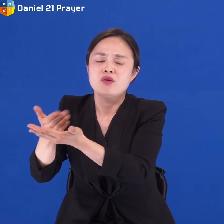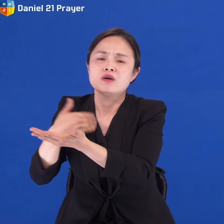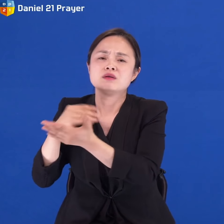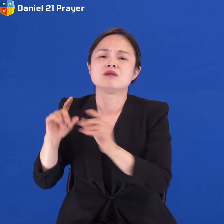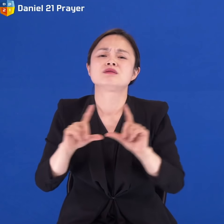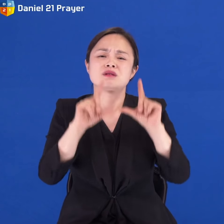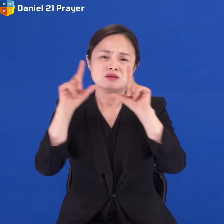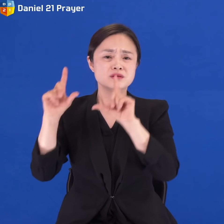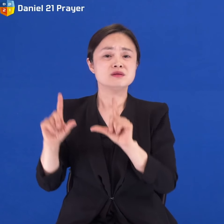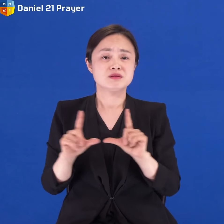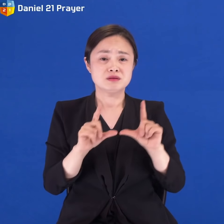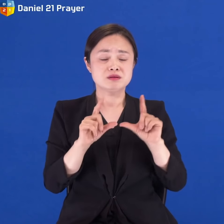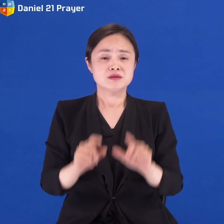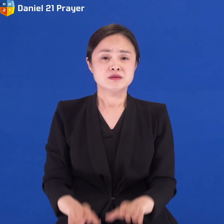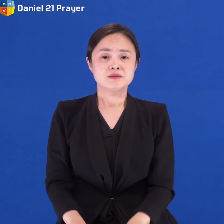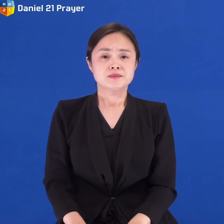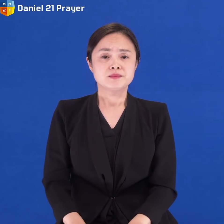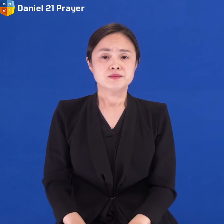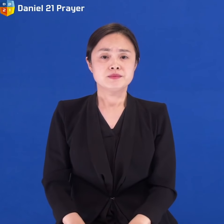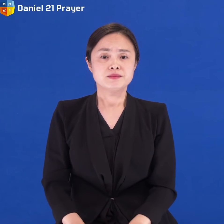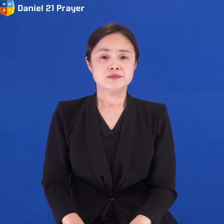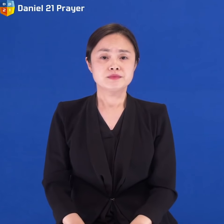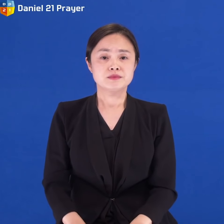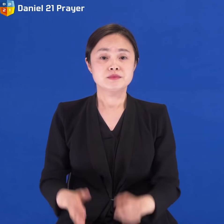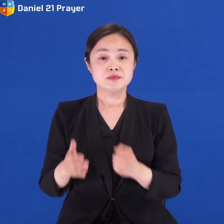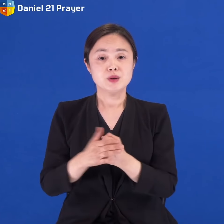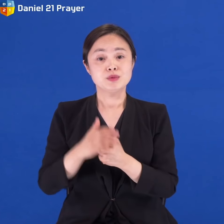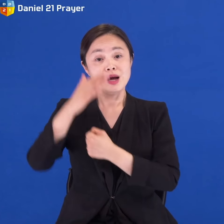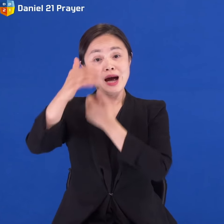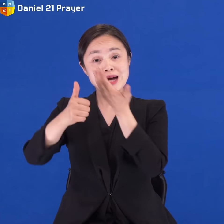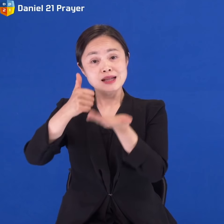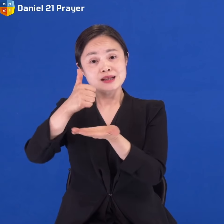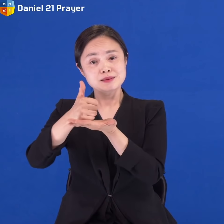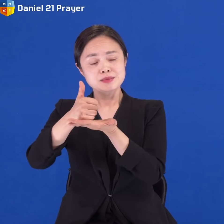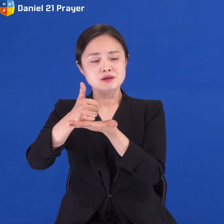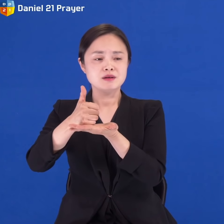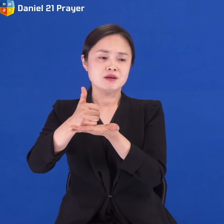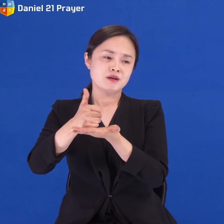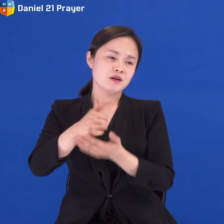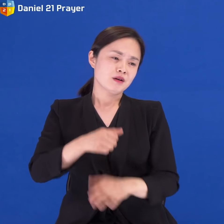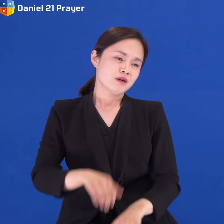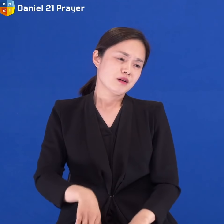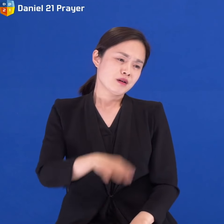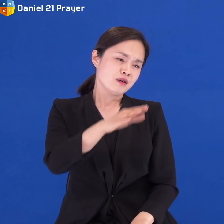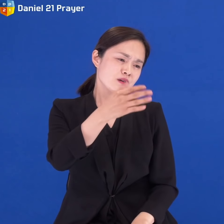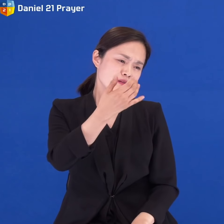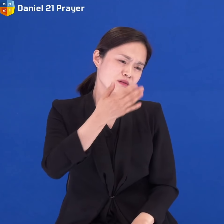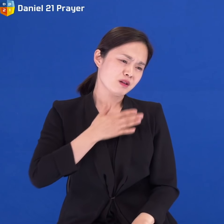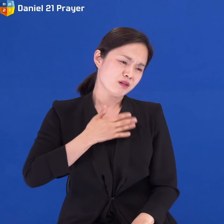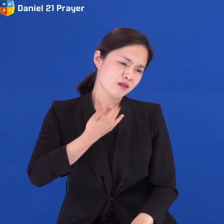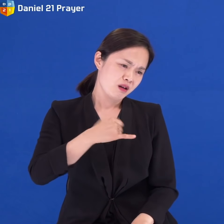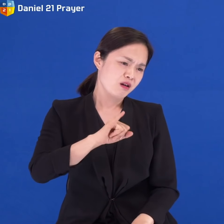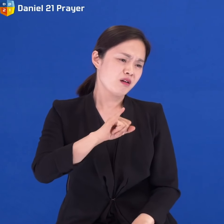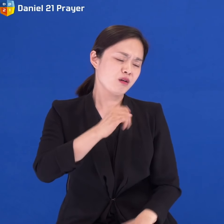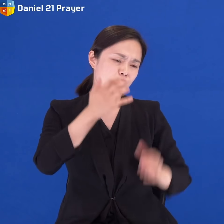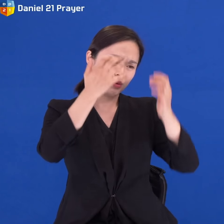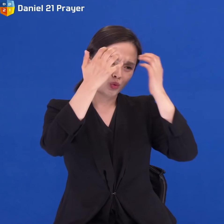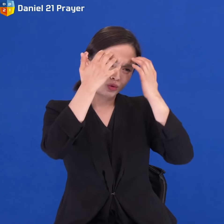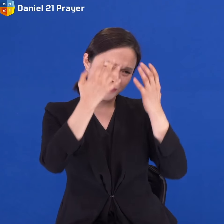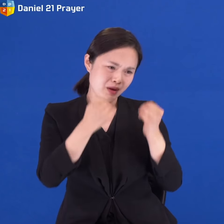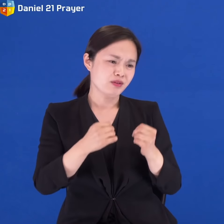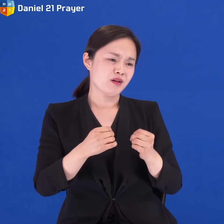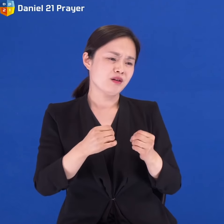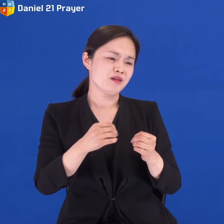하나님이 이제 오지 그래 라고 사인할 때 다정하게 부를 때 조용히 상처